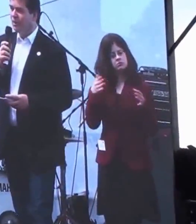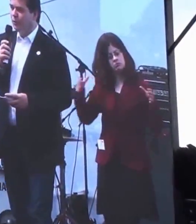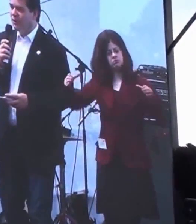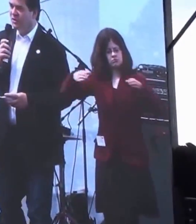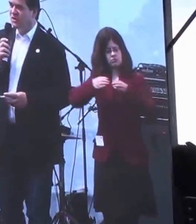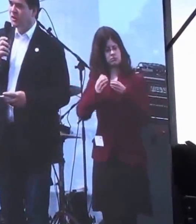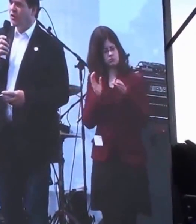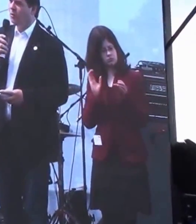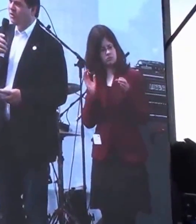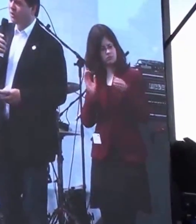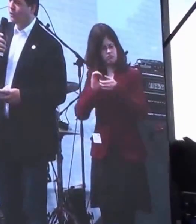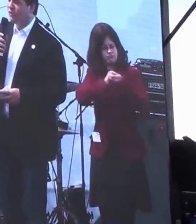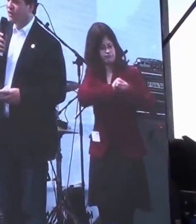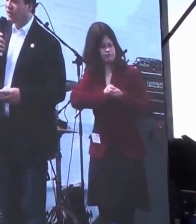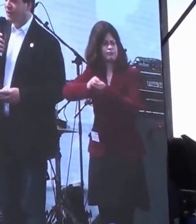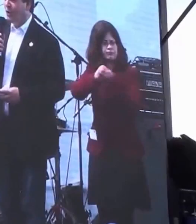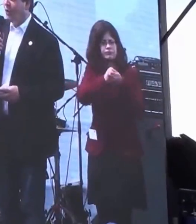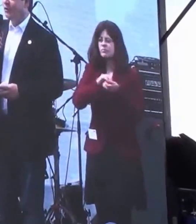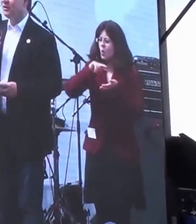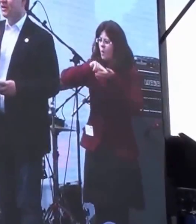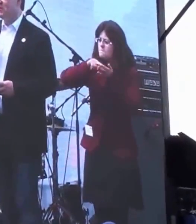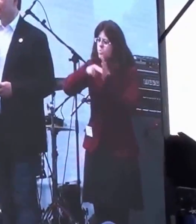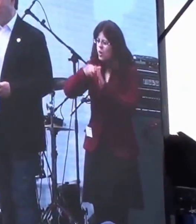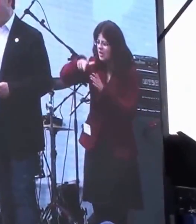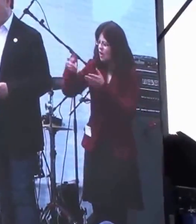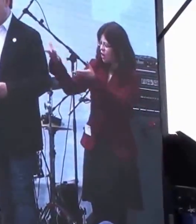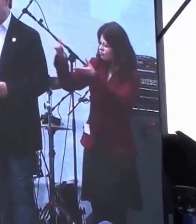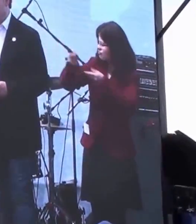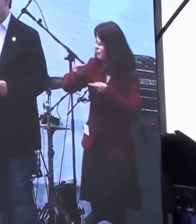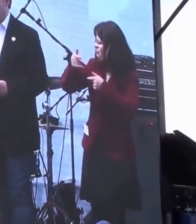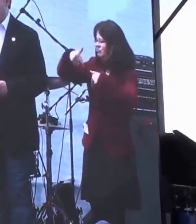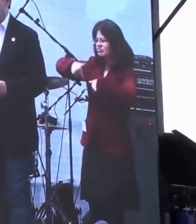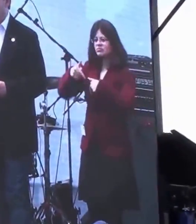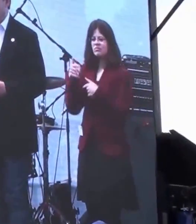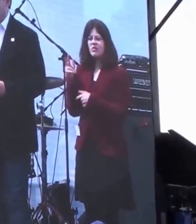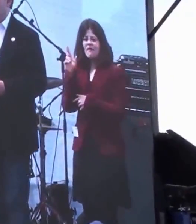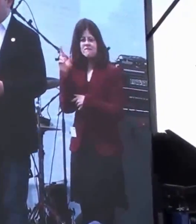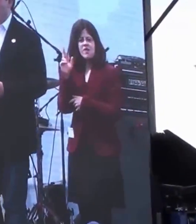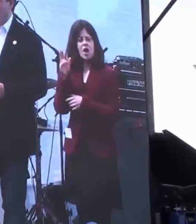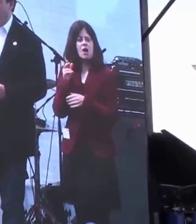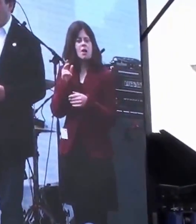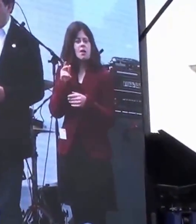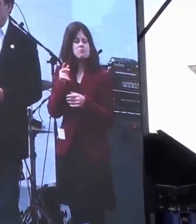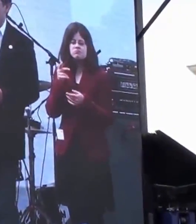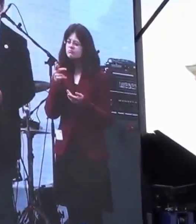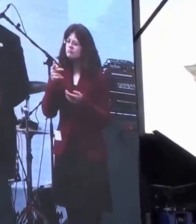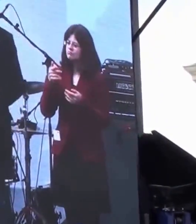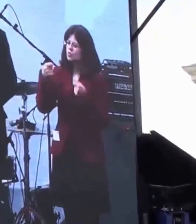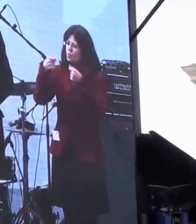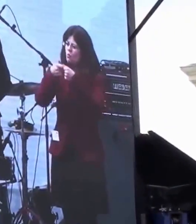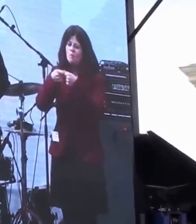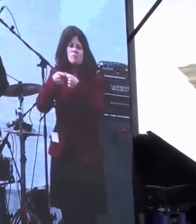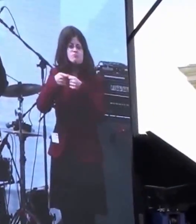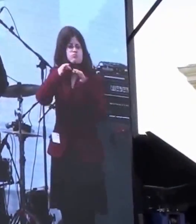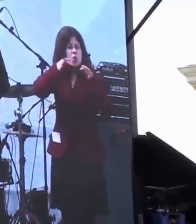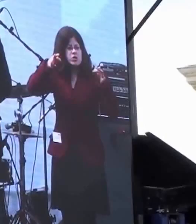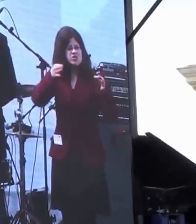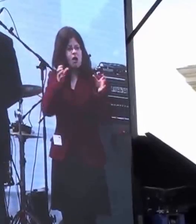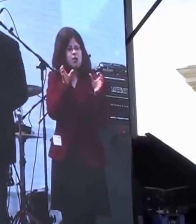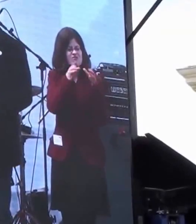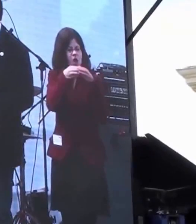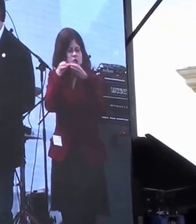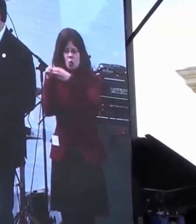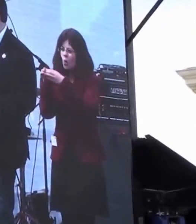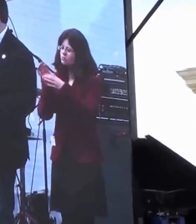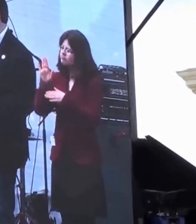nur über die Politik, sondern auch mit der Politik. Und deswegen freue ich mich, dass die behindertenpolitischen Sprecher der Bundestagsfraktion mit hier sind und